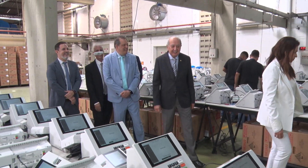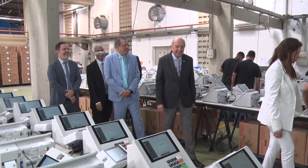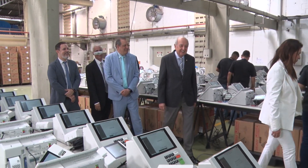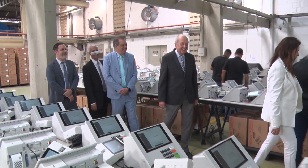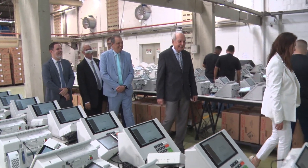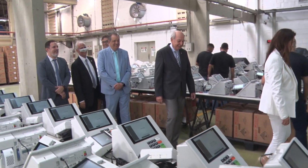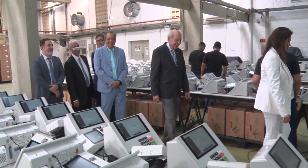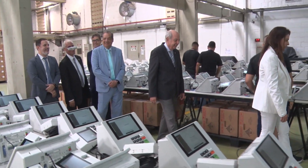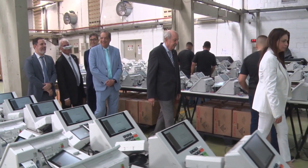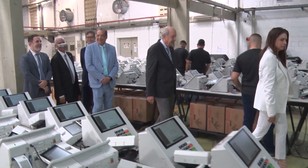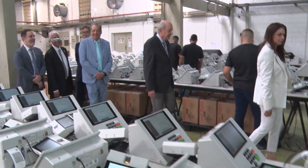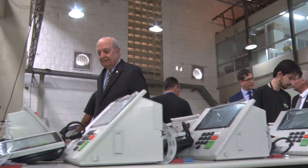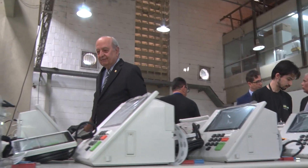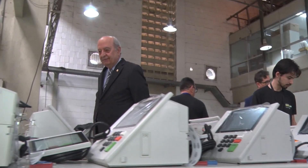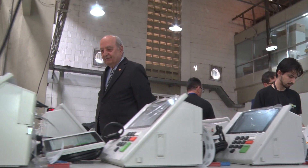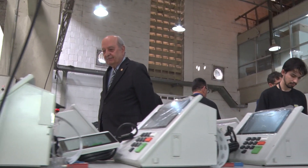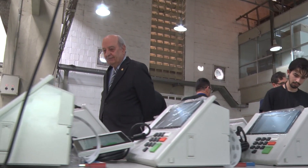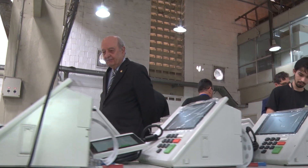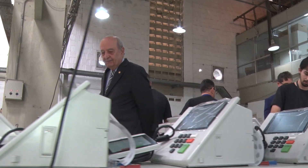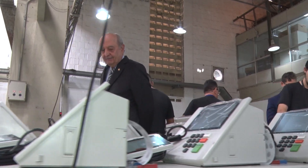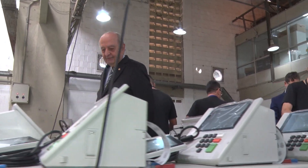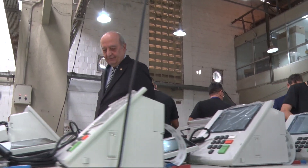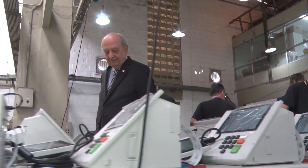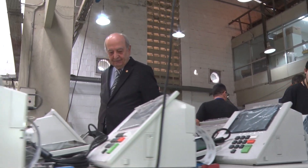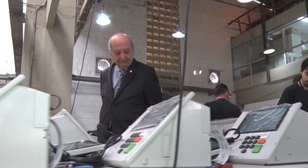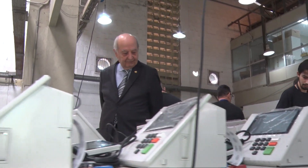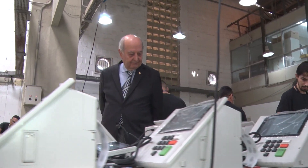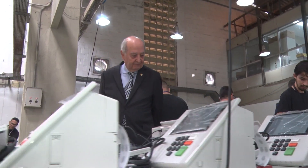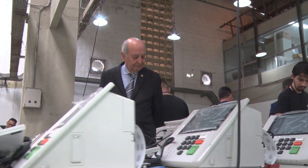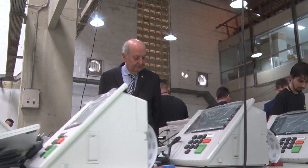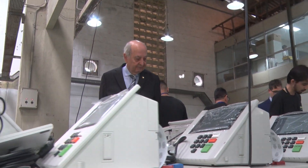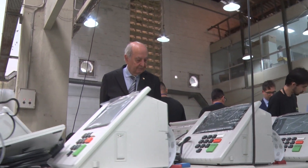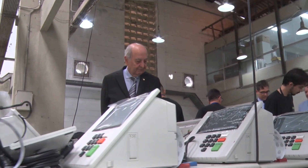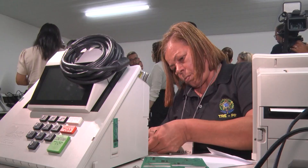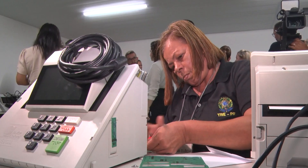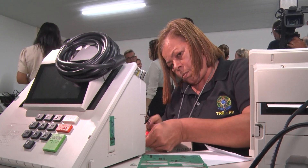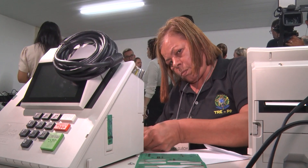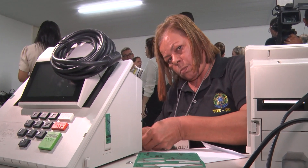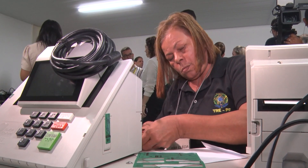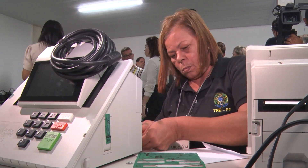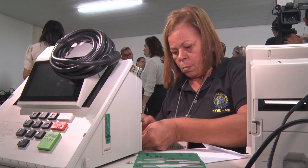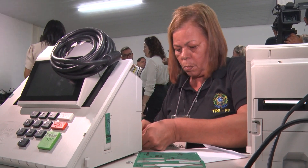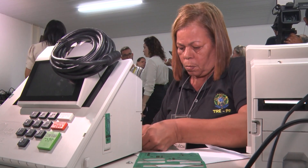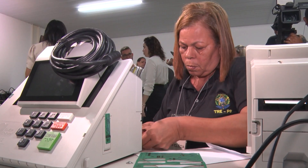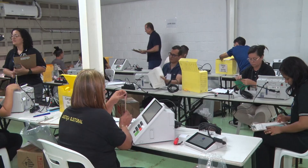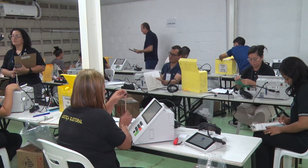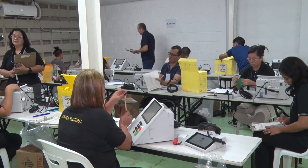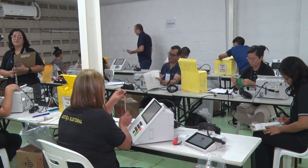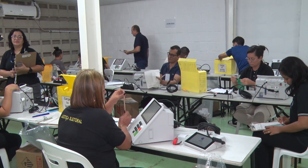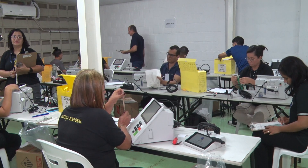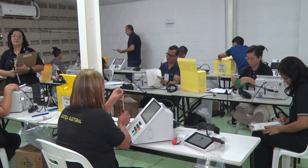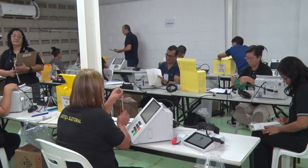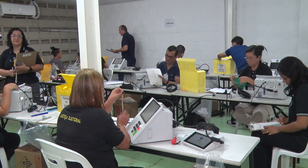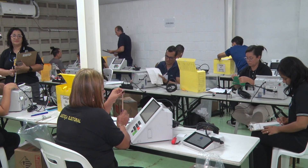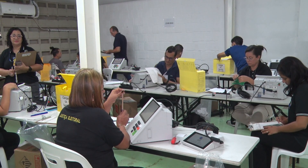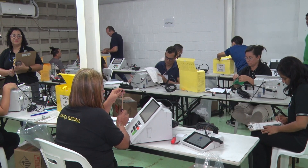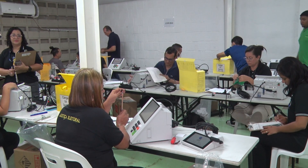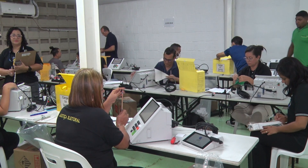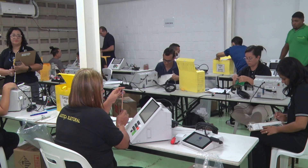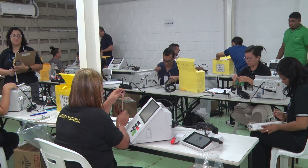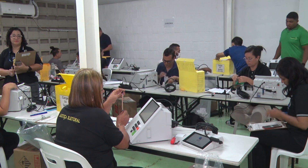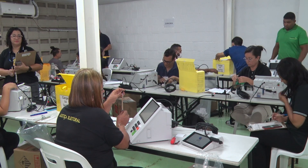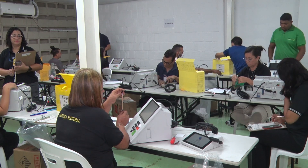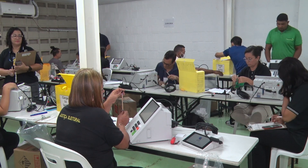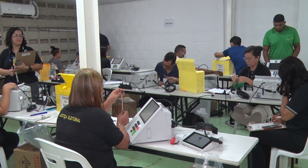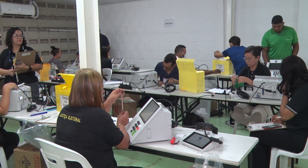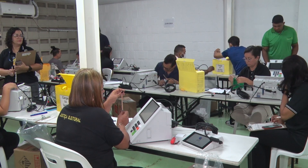de Pernambuco, o desembargador Cândido Saraiva. No Centro Administrativo Eleitoral, que fica no bairro de San